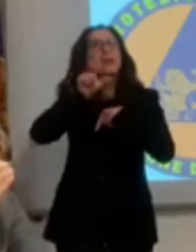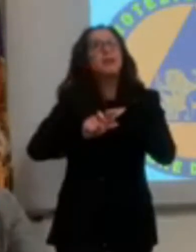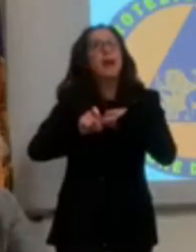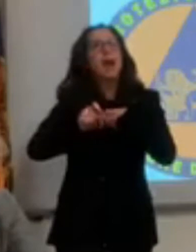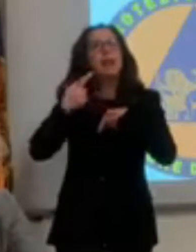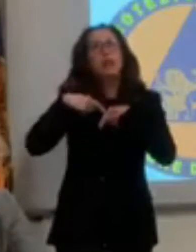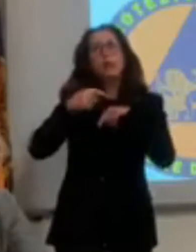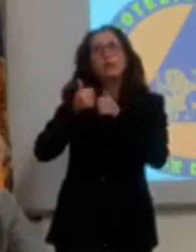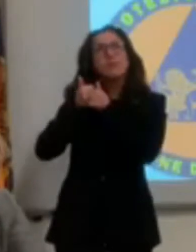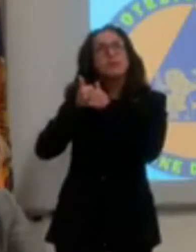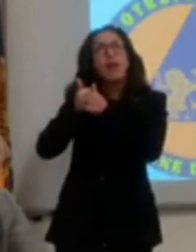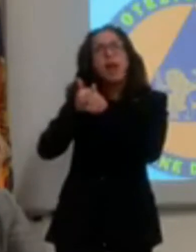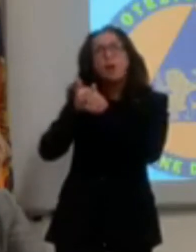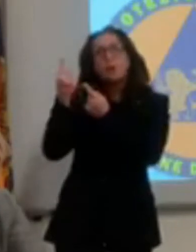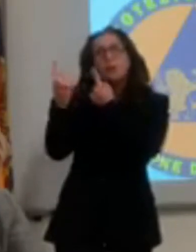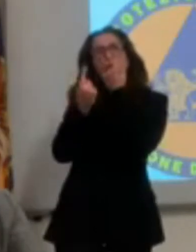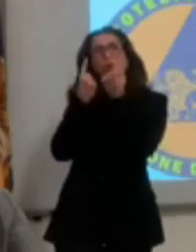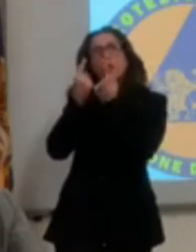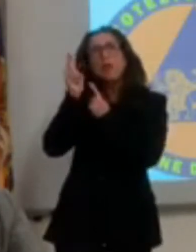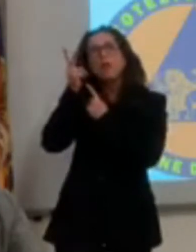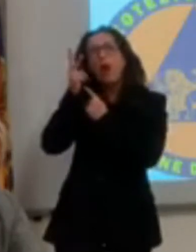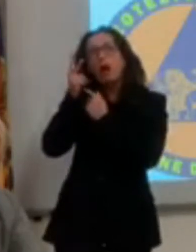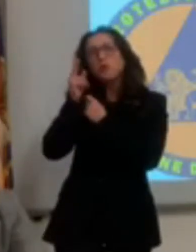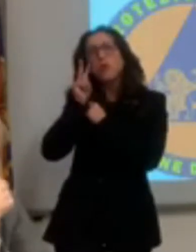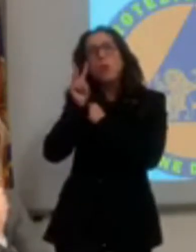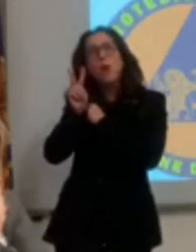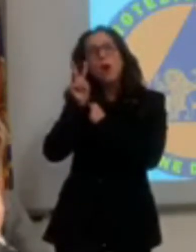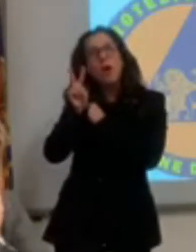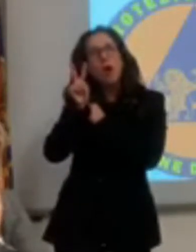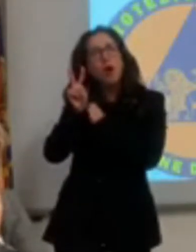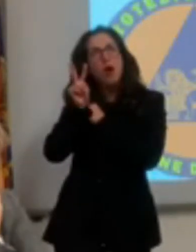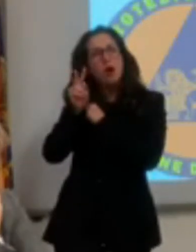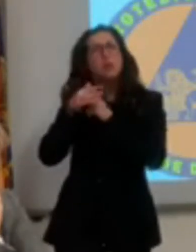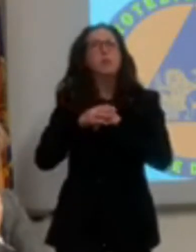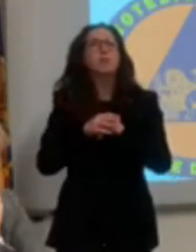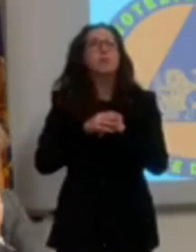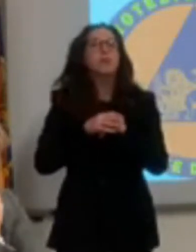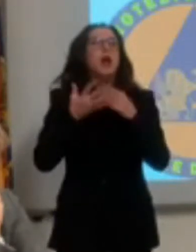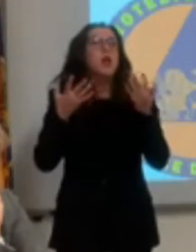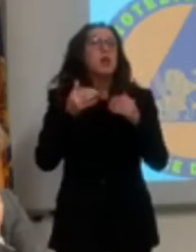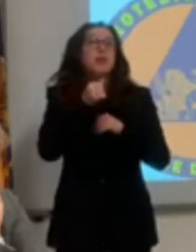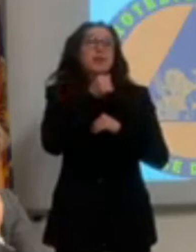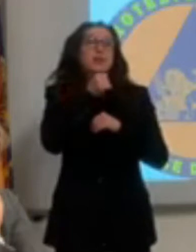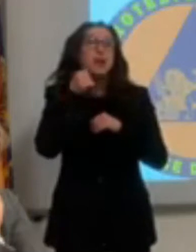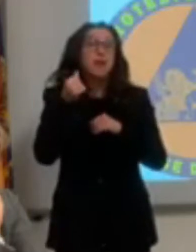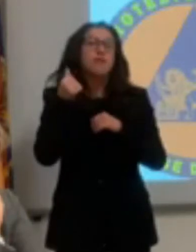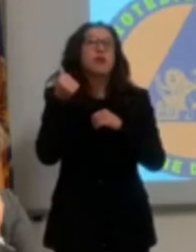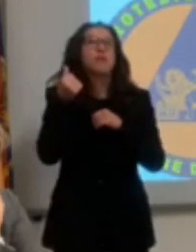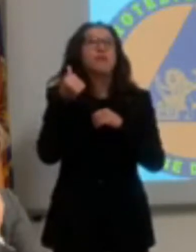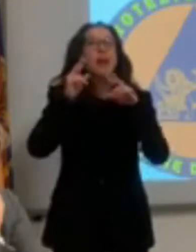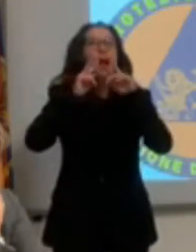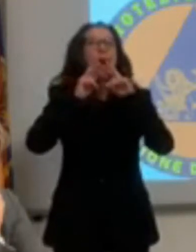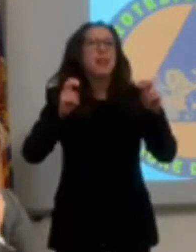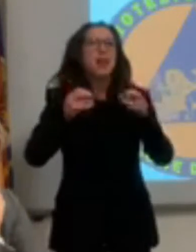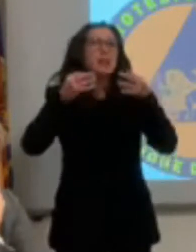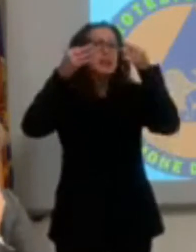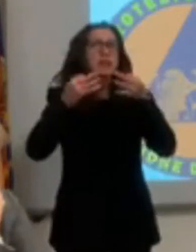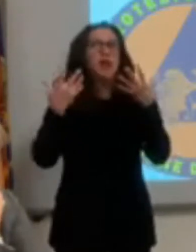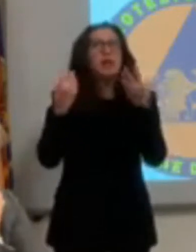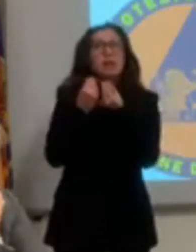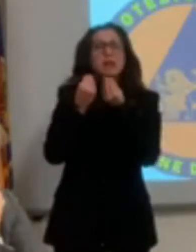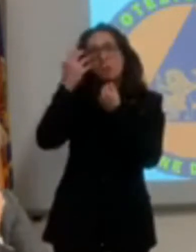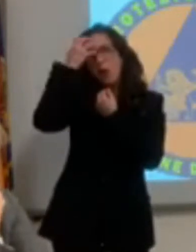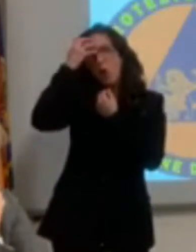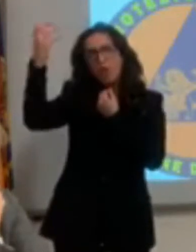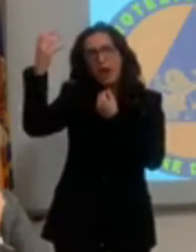guida da un'analisi seria che dovevo fare assieme al governo e dovrà partire dalla sicurezza della salute dei cittadini